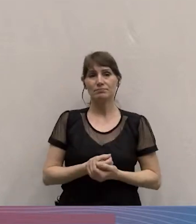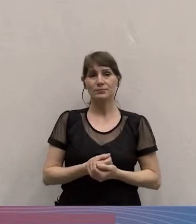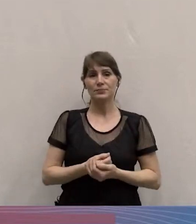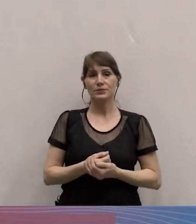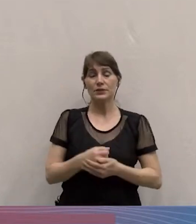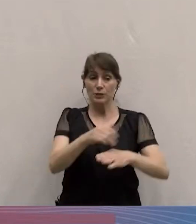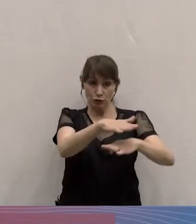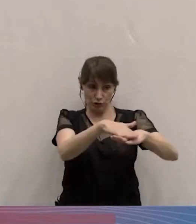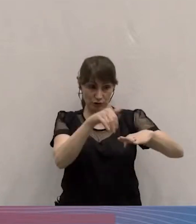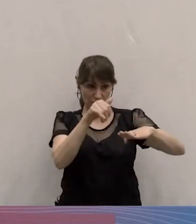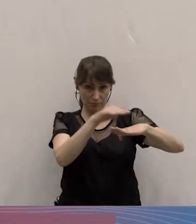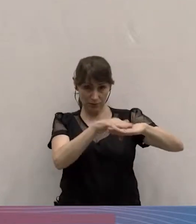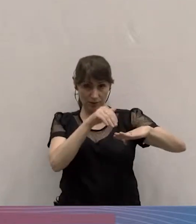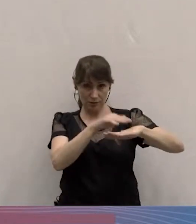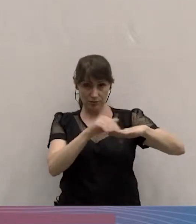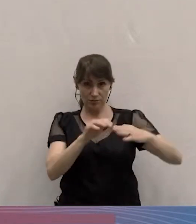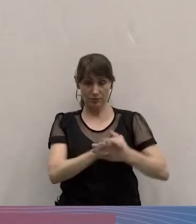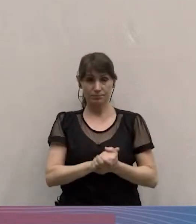chamados